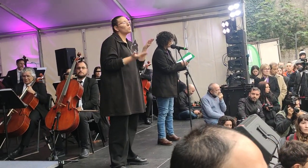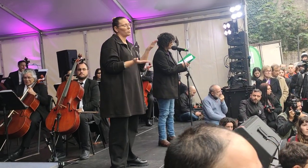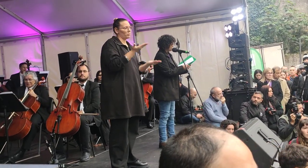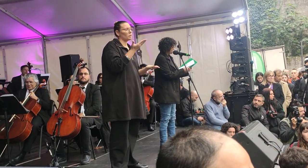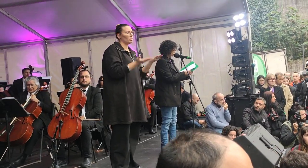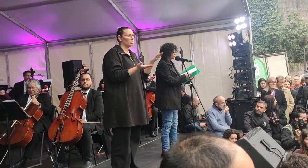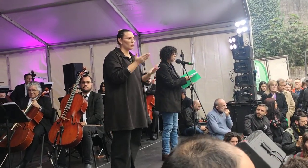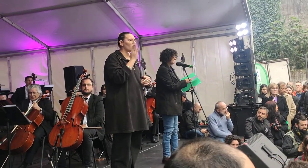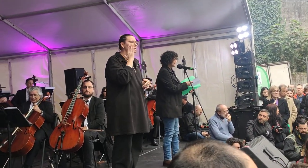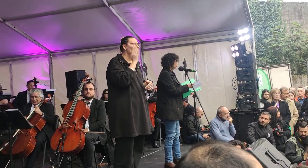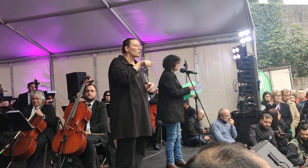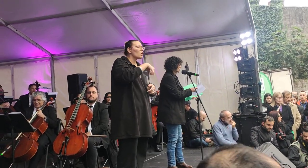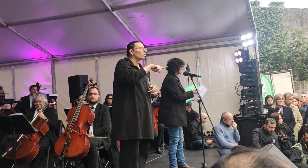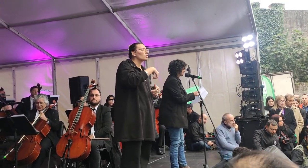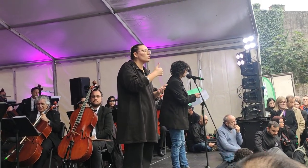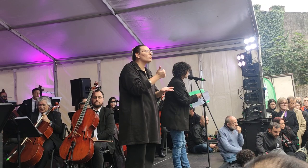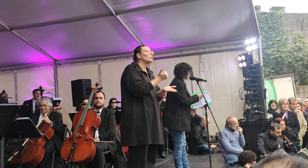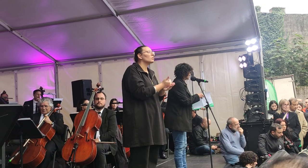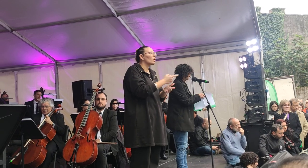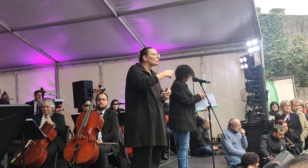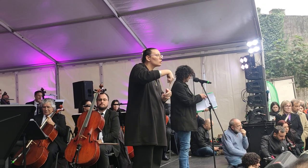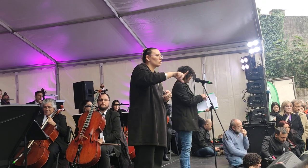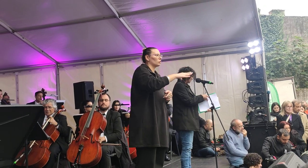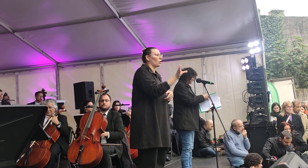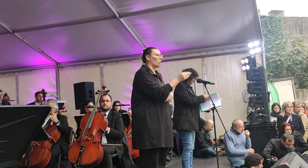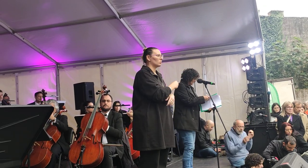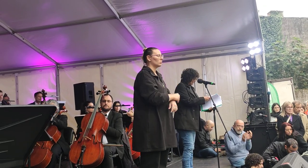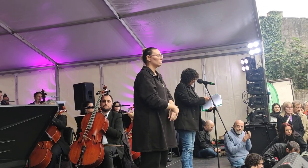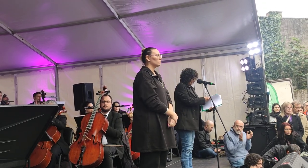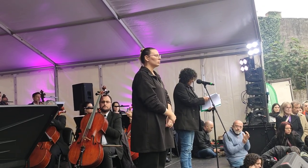justicia. Saber dónde están todas ellas.